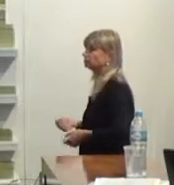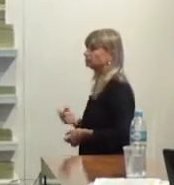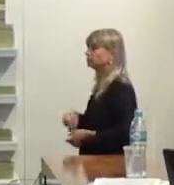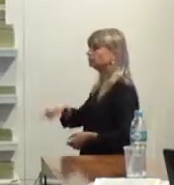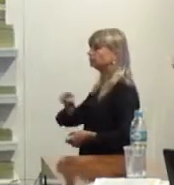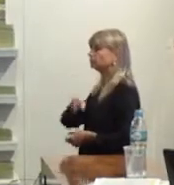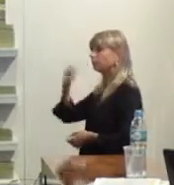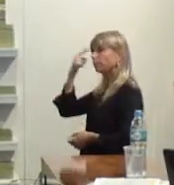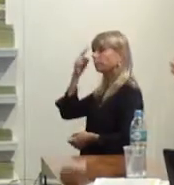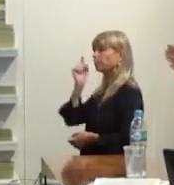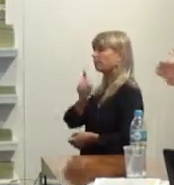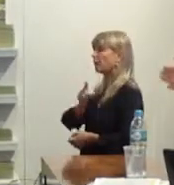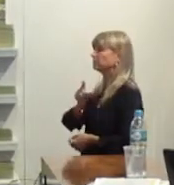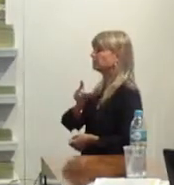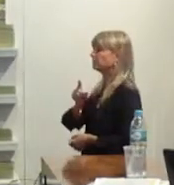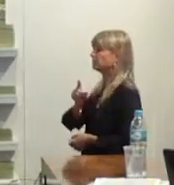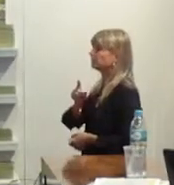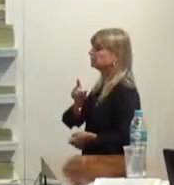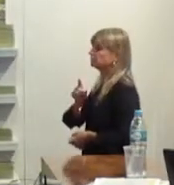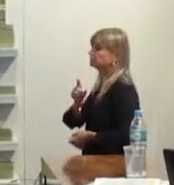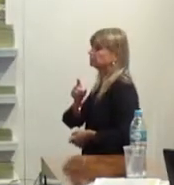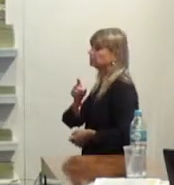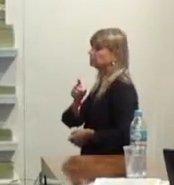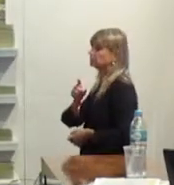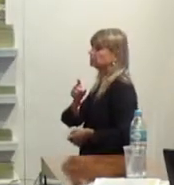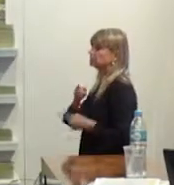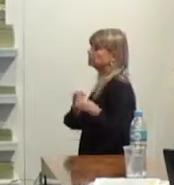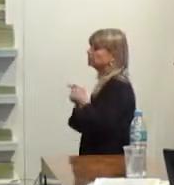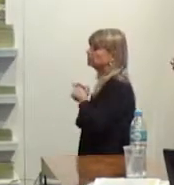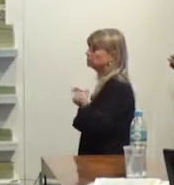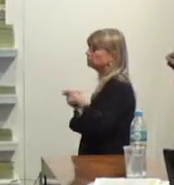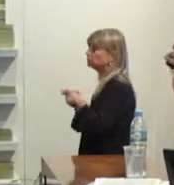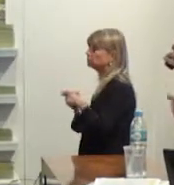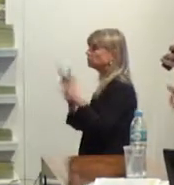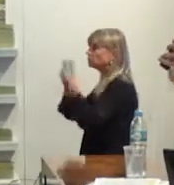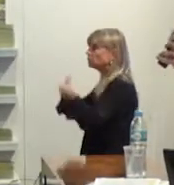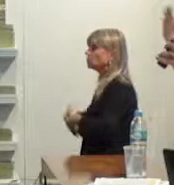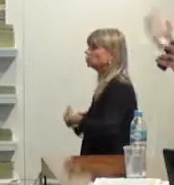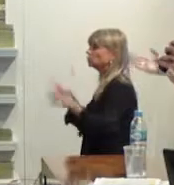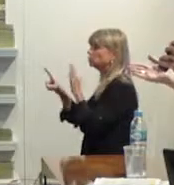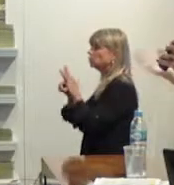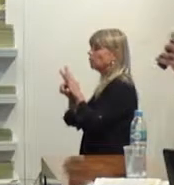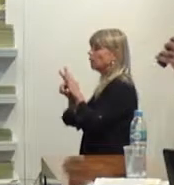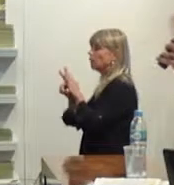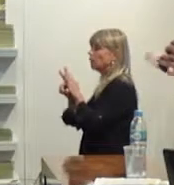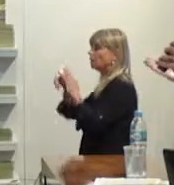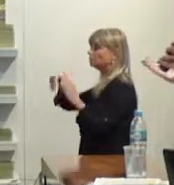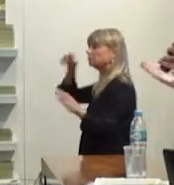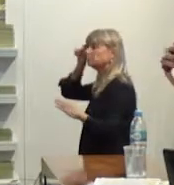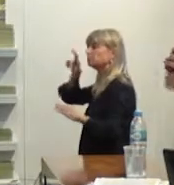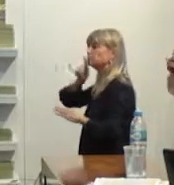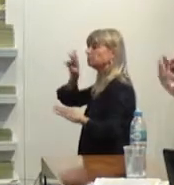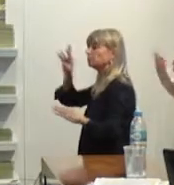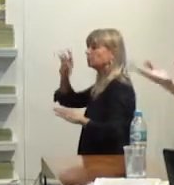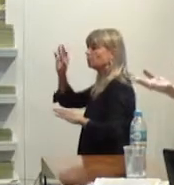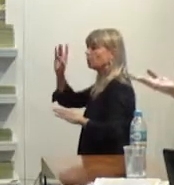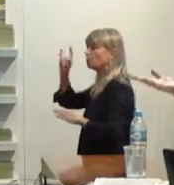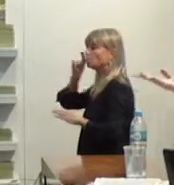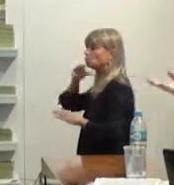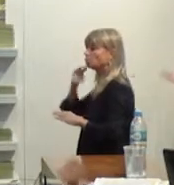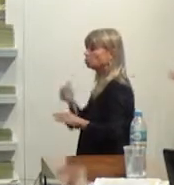creemos fundamental, por un lado, debatir un proyecto de ley de Metrobús en serio.